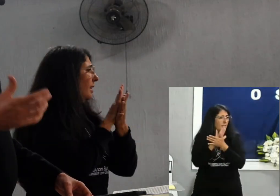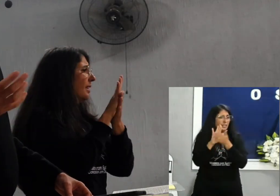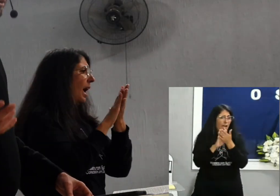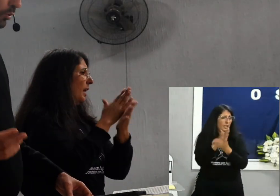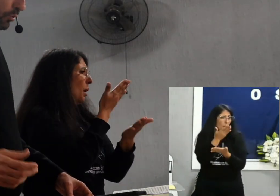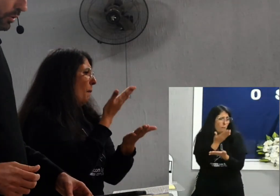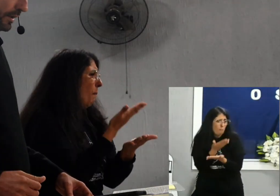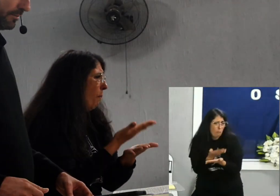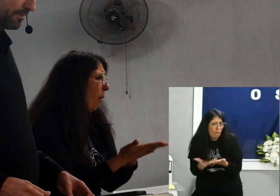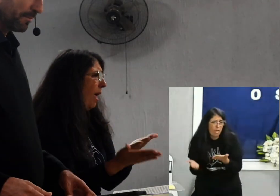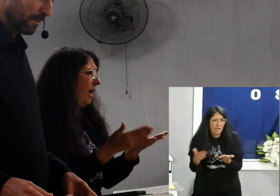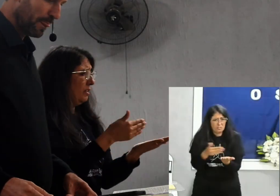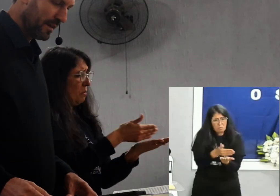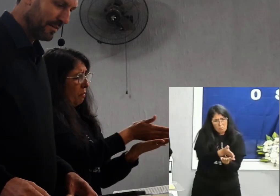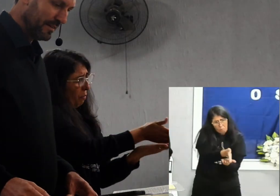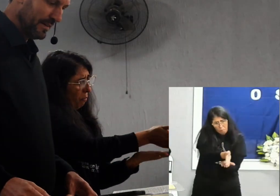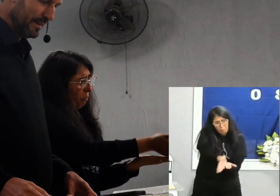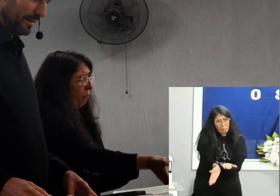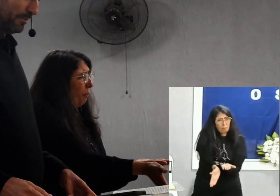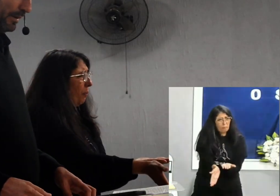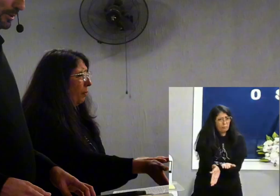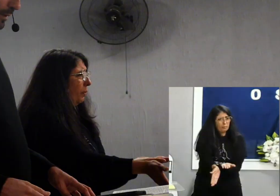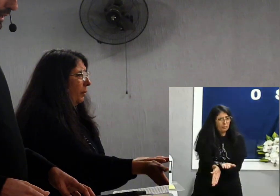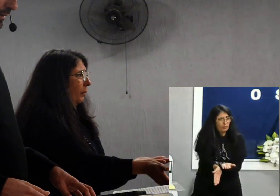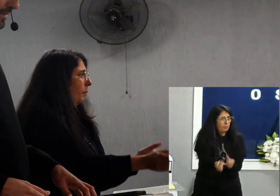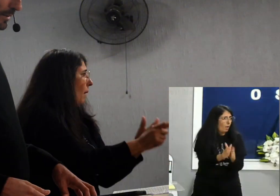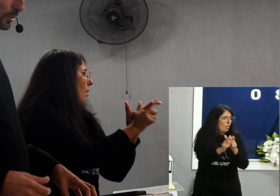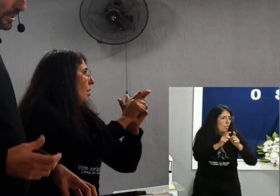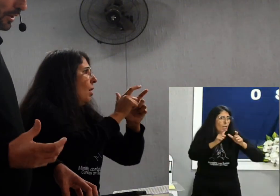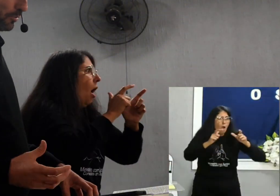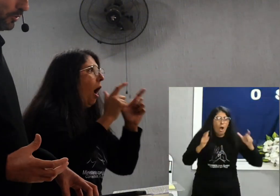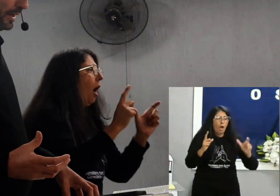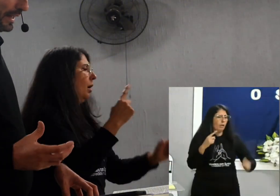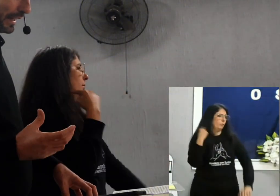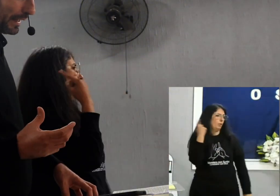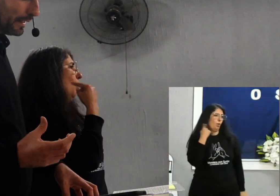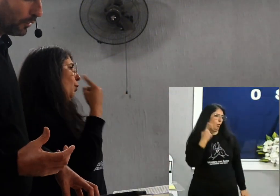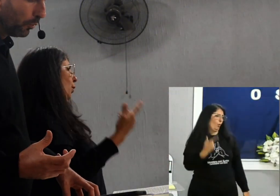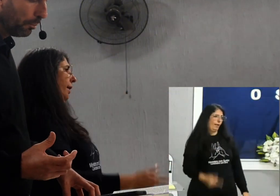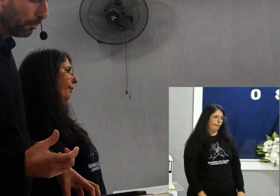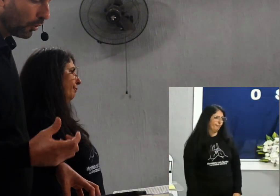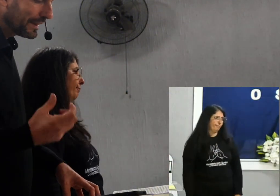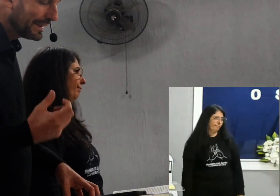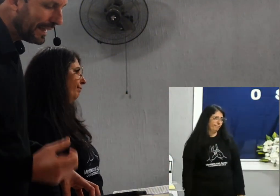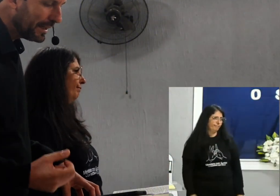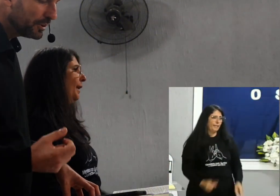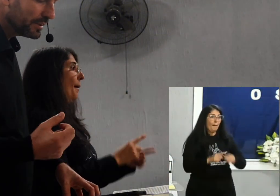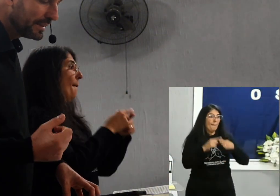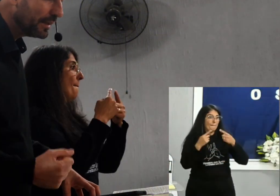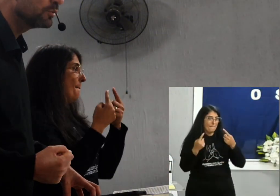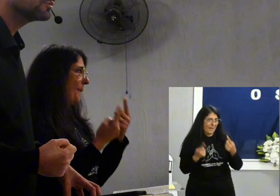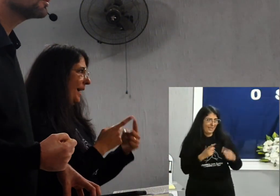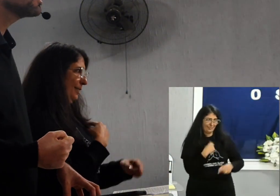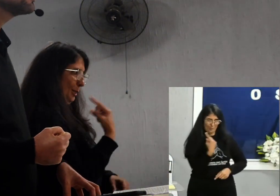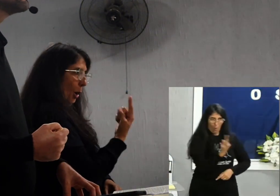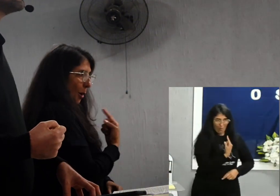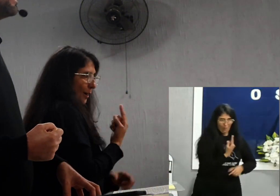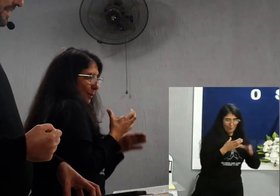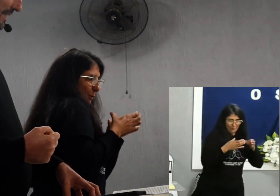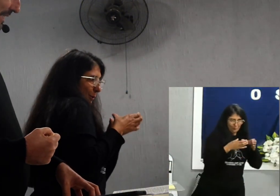Uma grande loucura. Mas para o salvo, ela é o poder de